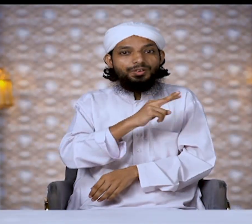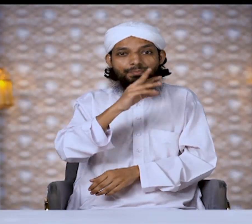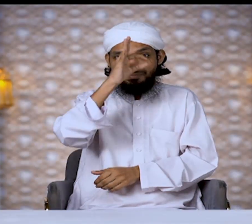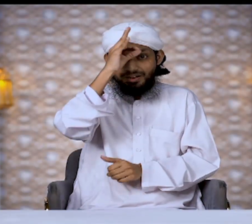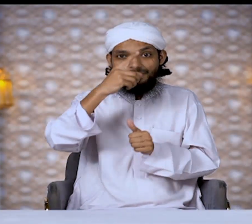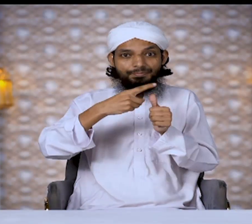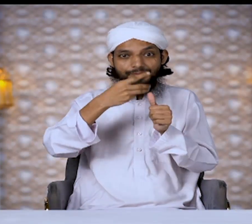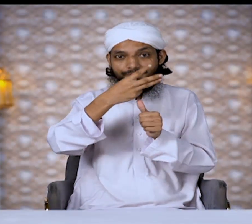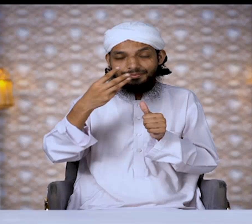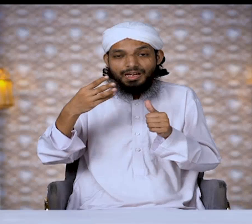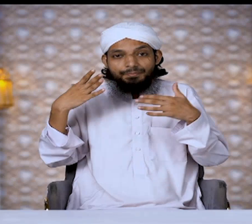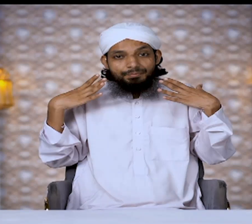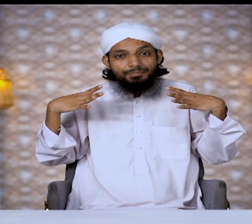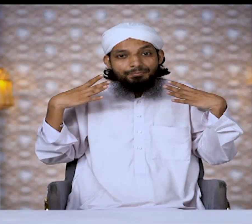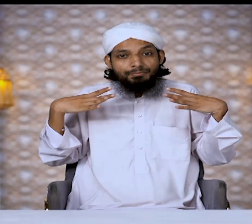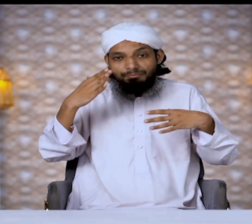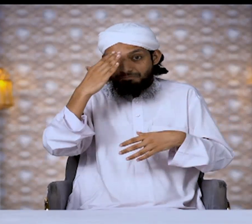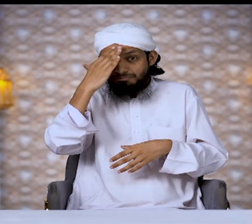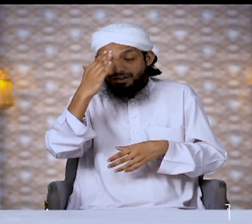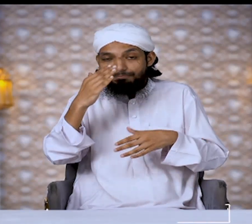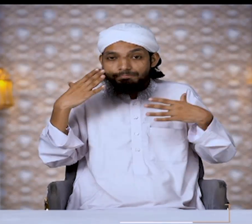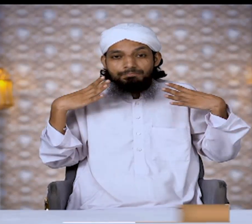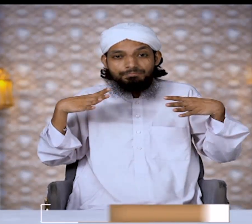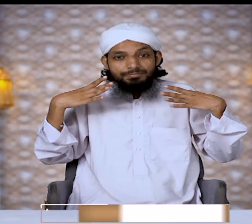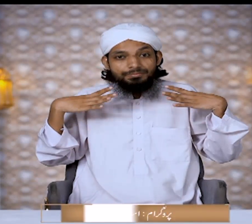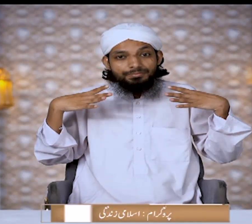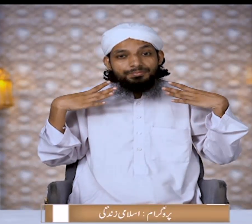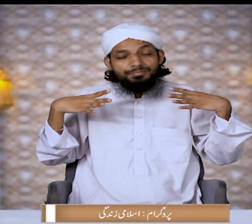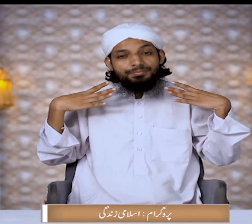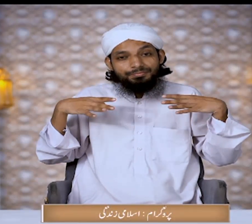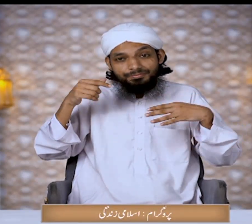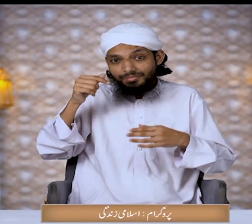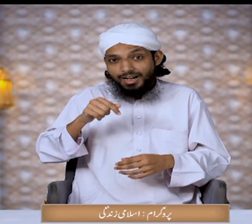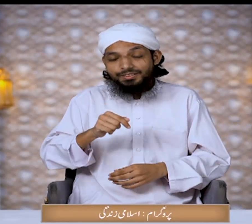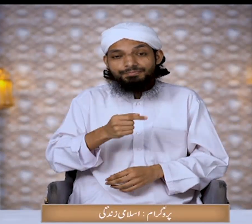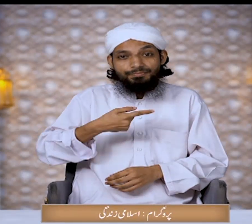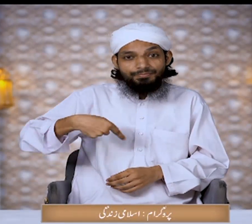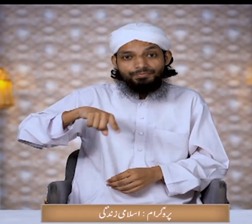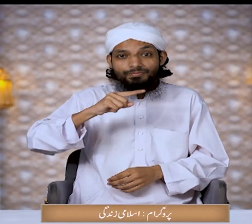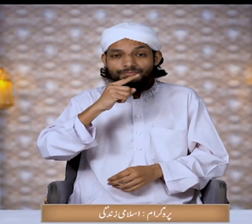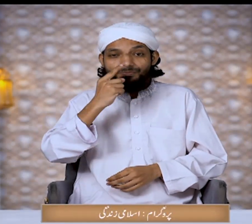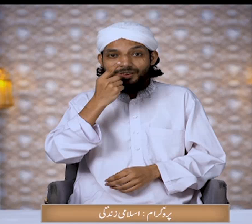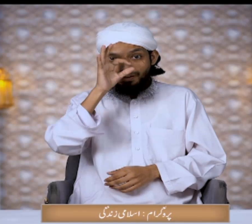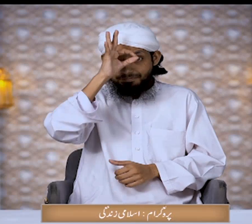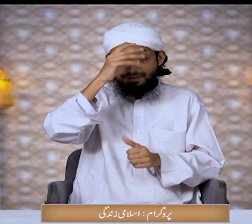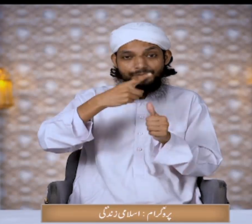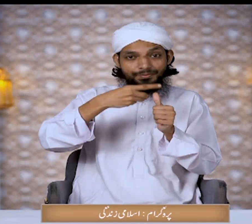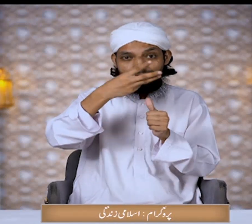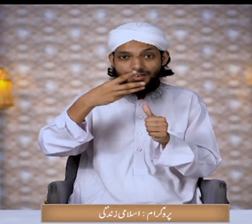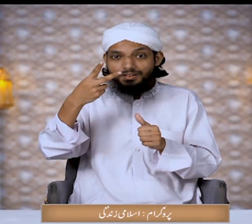اللہ علیہ نے اپنی محنت و کوشش سے دین کی ایسی بے مثال علمی خدمات سر انجام دی کہ آج تک آپ رحمۃ اللہ علیہ کے نام کی دھوم مچی ہوئی